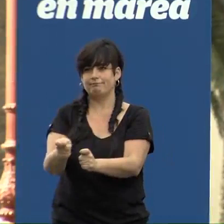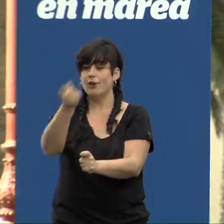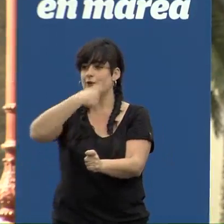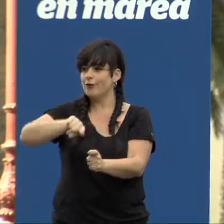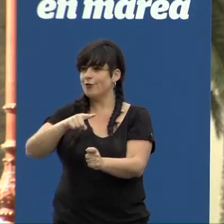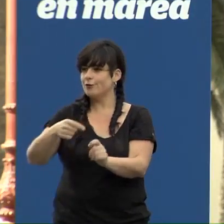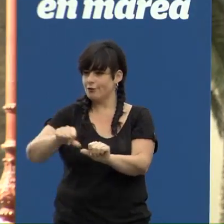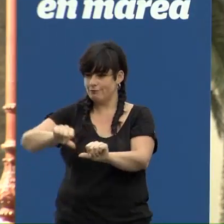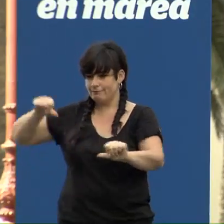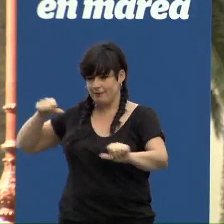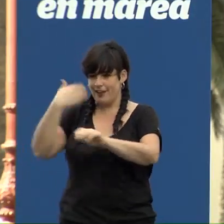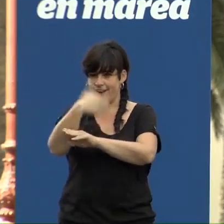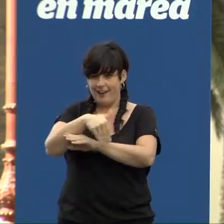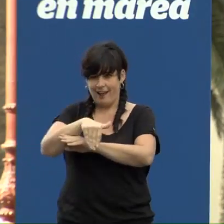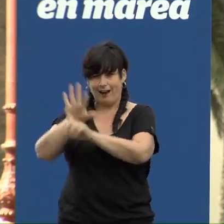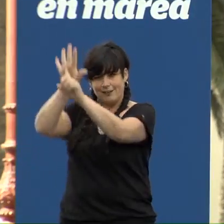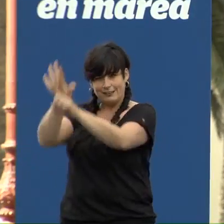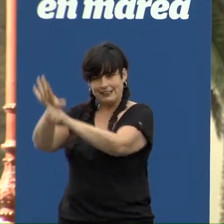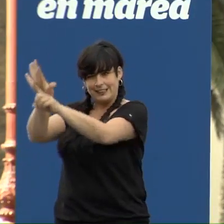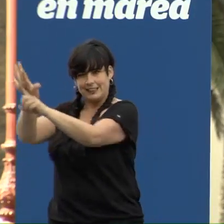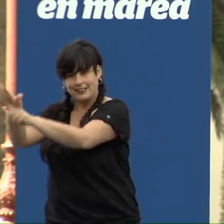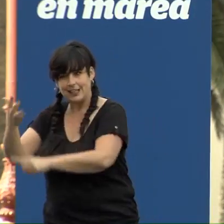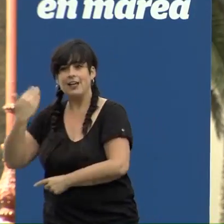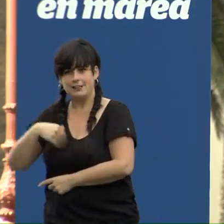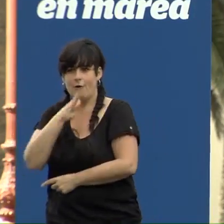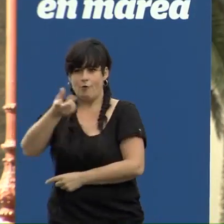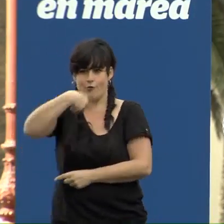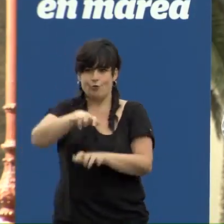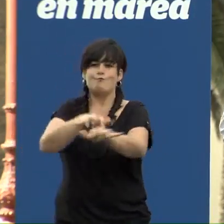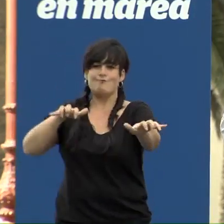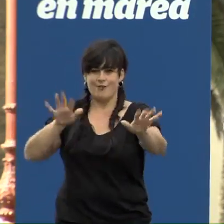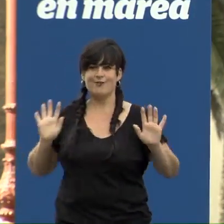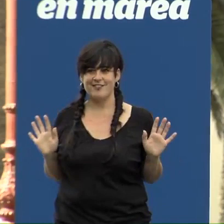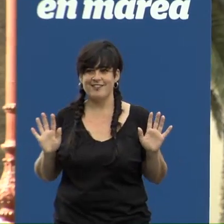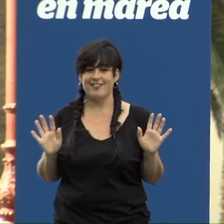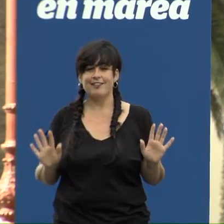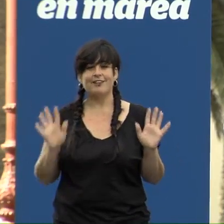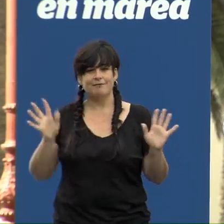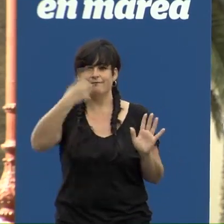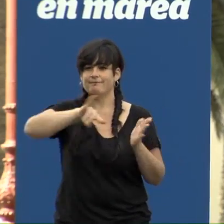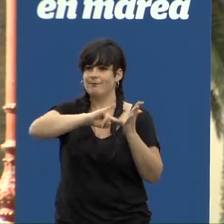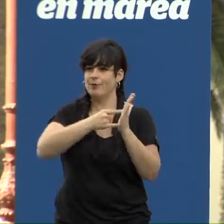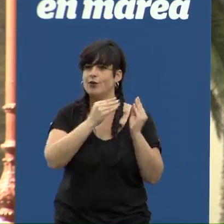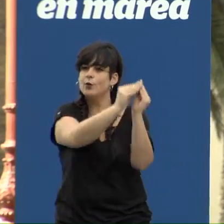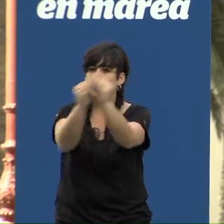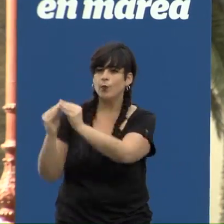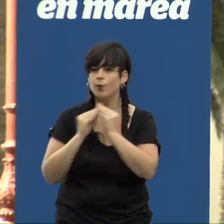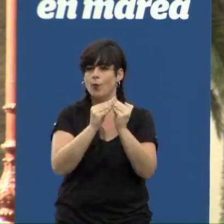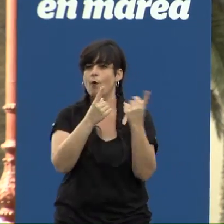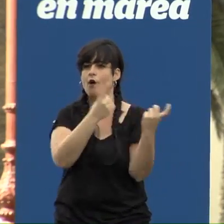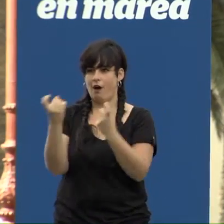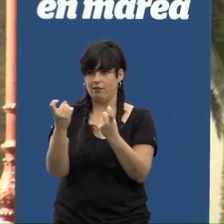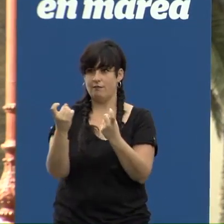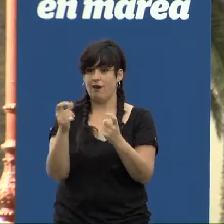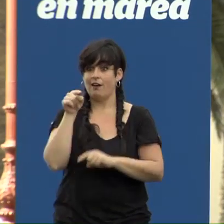nas rúas, cando os derrotamos nas rúas, somos máis nas rúas. Pero temos que ter un proxecto en común, eso que tenta ser